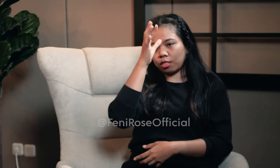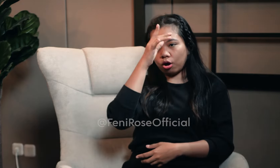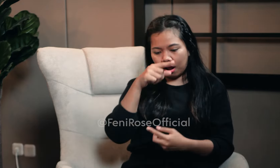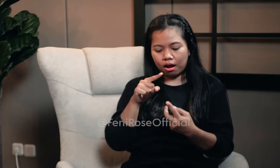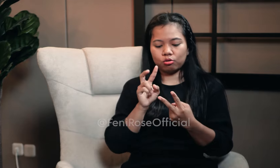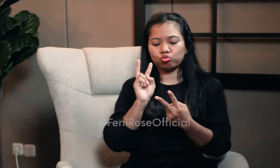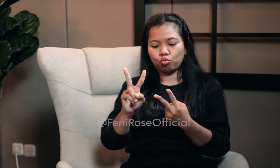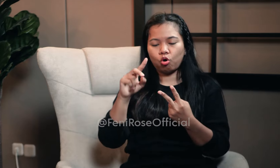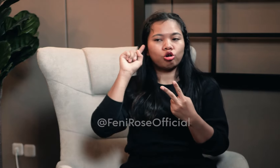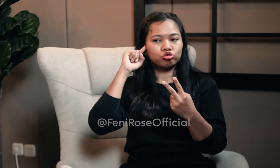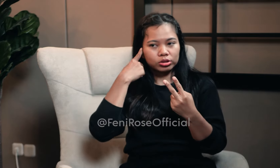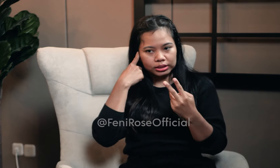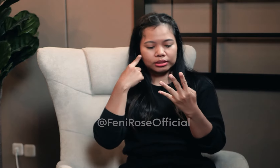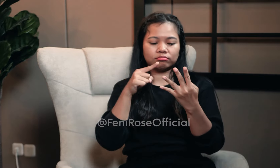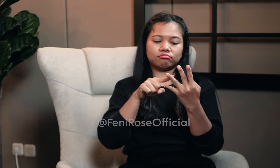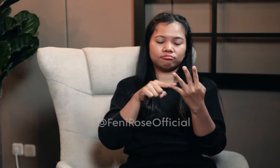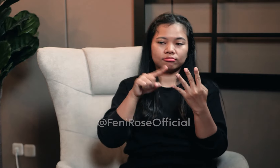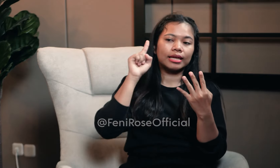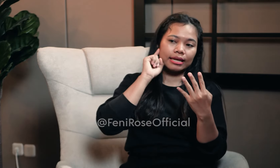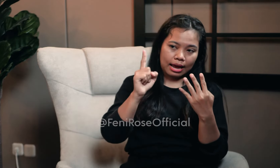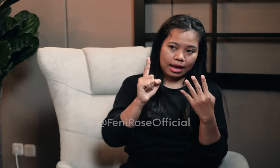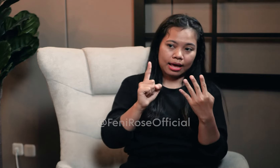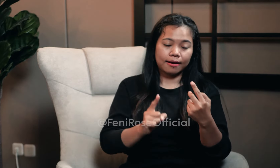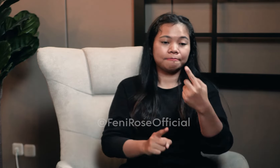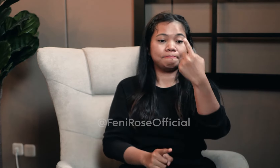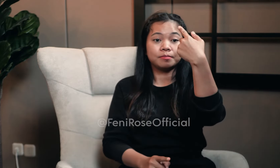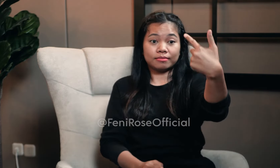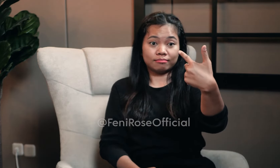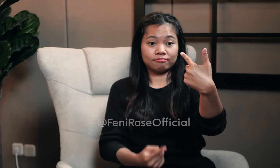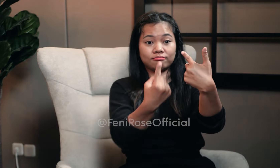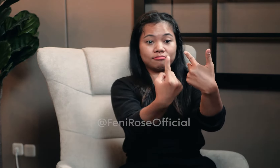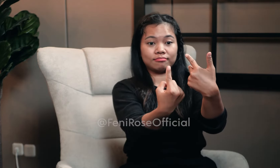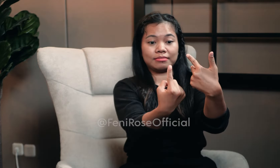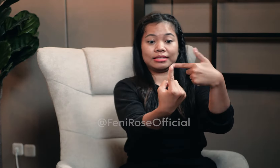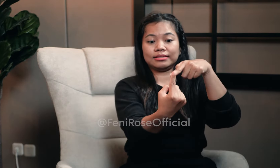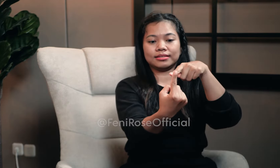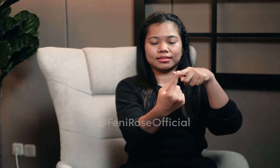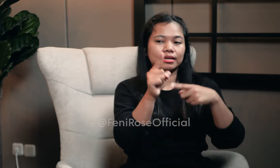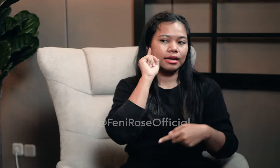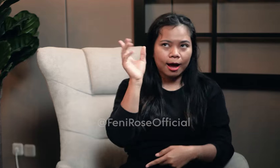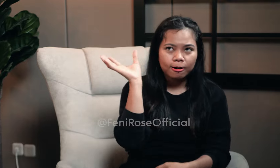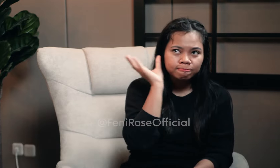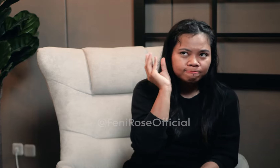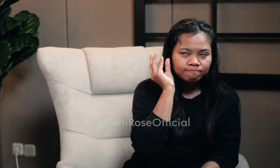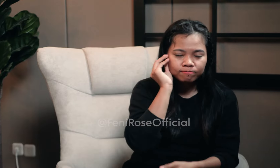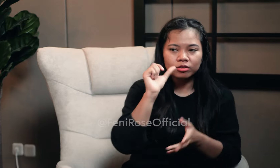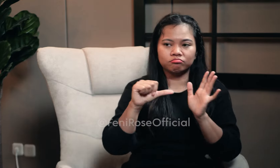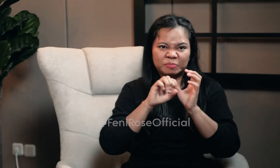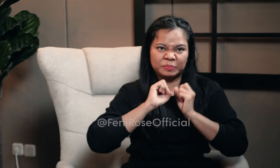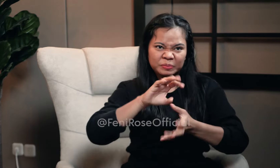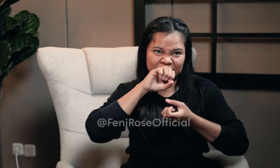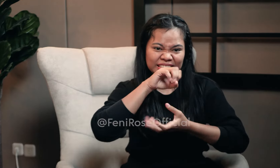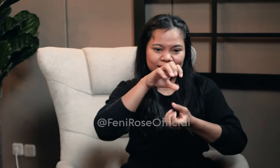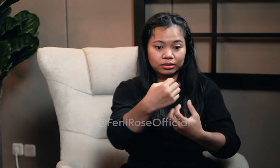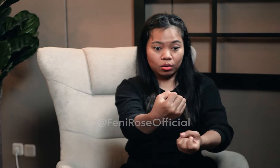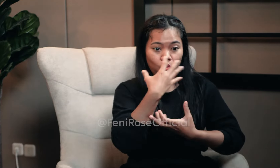berusaha feeder Nah kita bertugas empat dua tulis dua dengar nah di depan saya itu ada dengar temand dengar yang